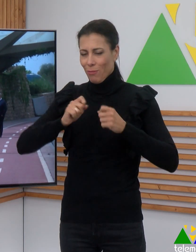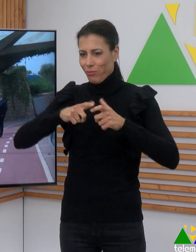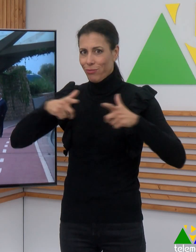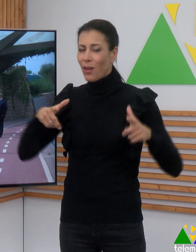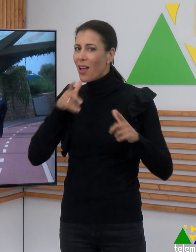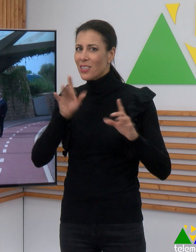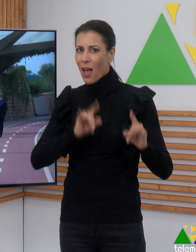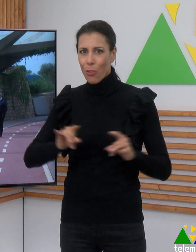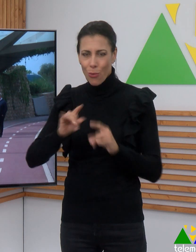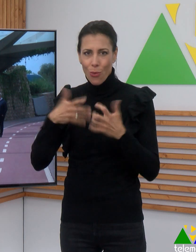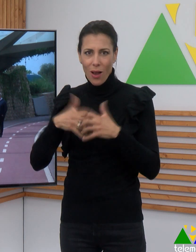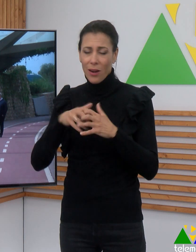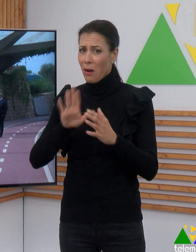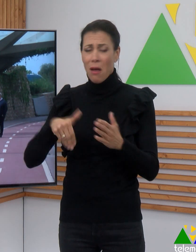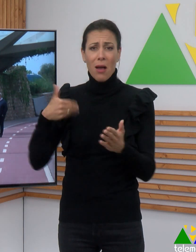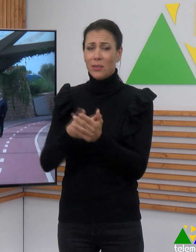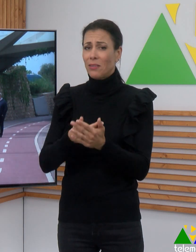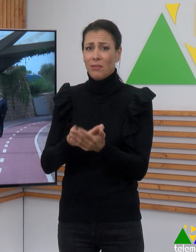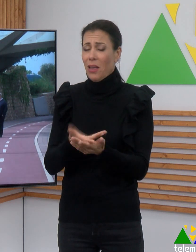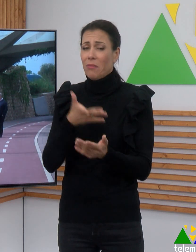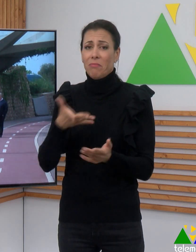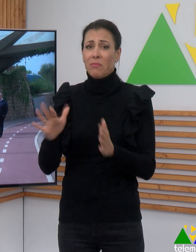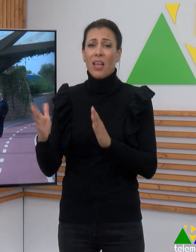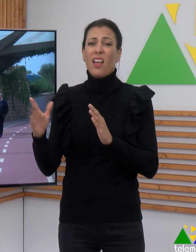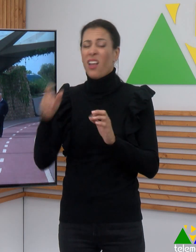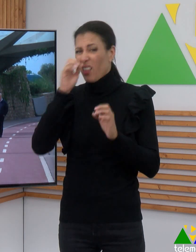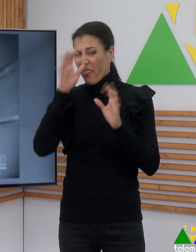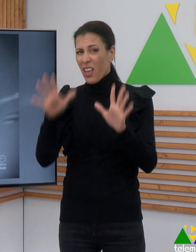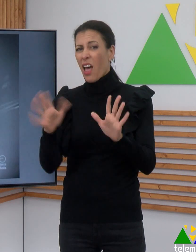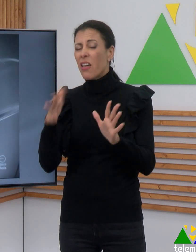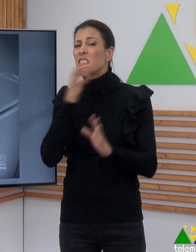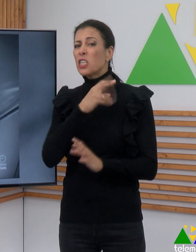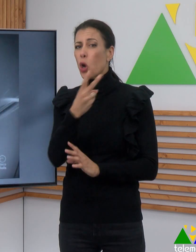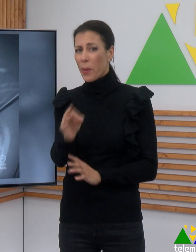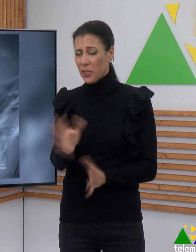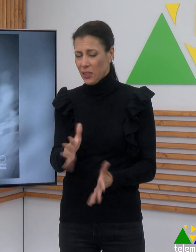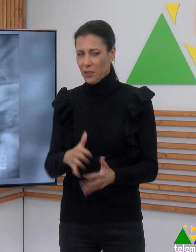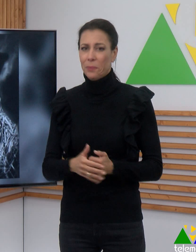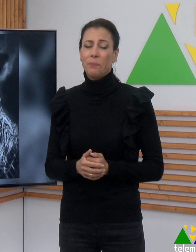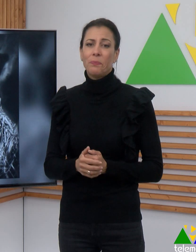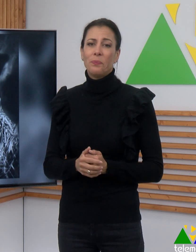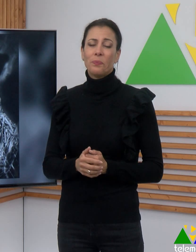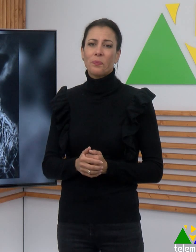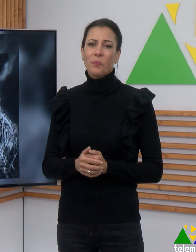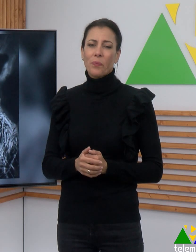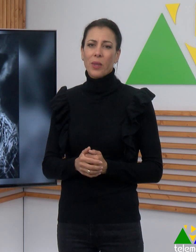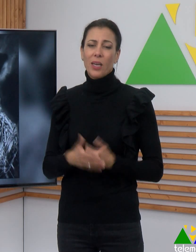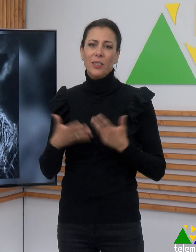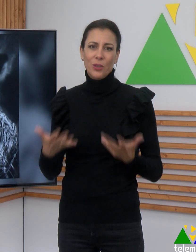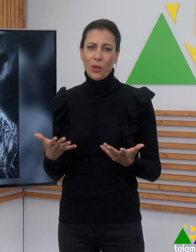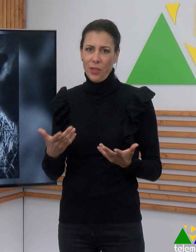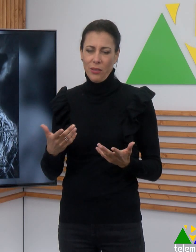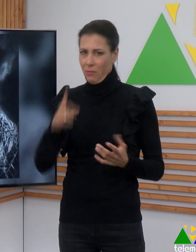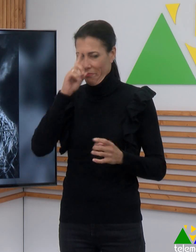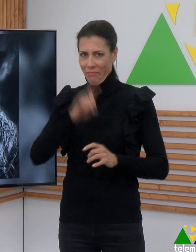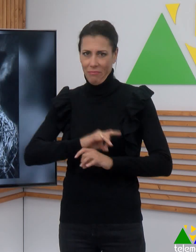lo va a mantener pues hasta la década del siglo XX, hasta finales del siglo XX. Y